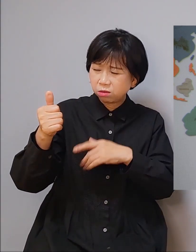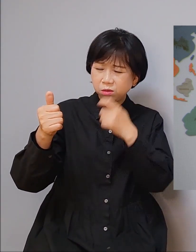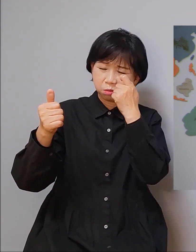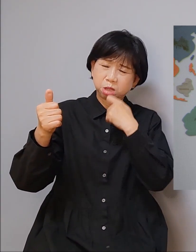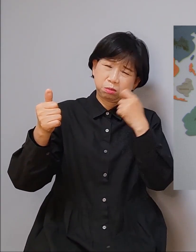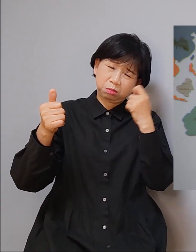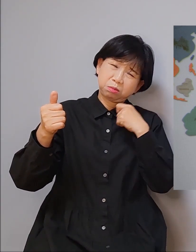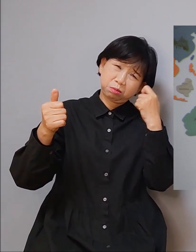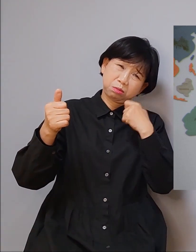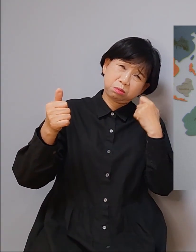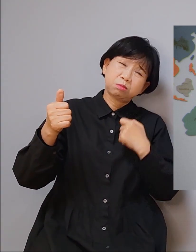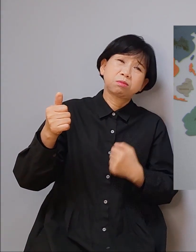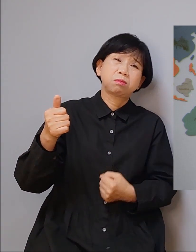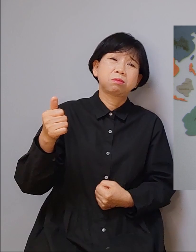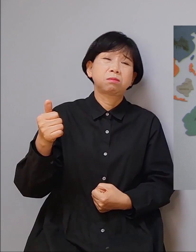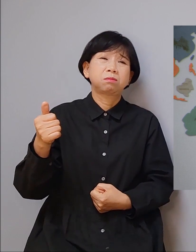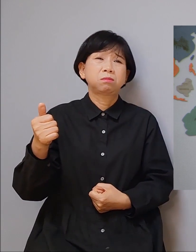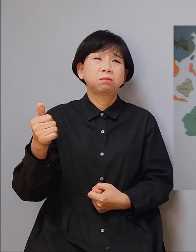남자분이,